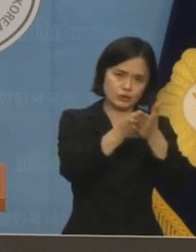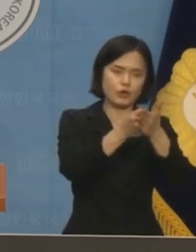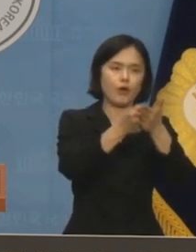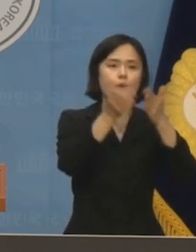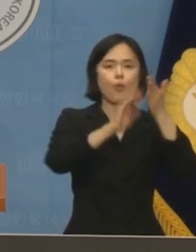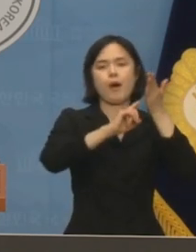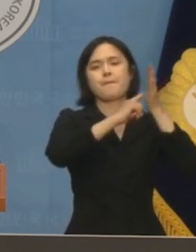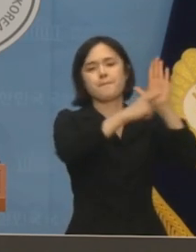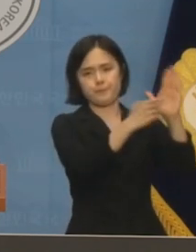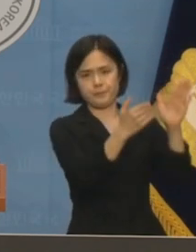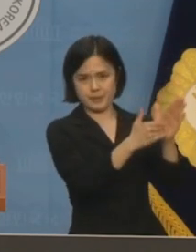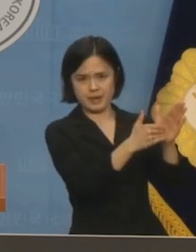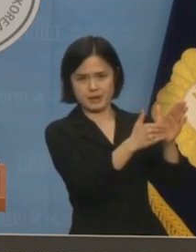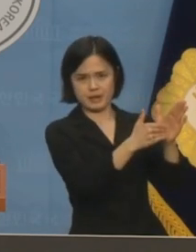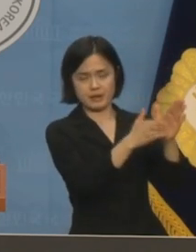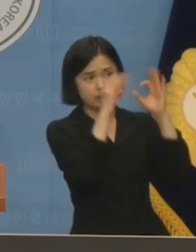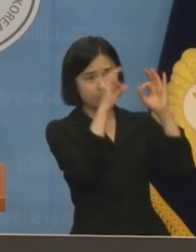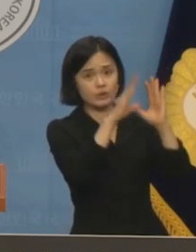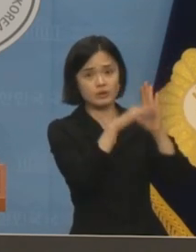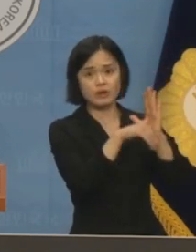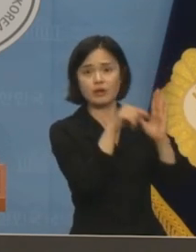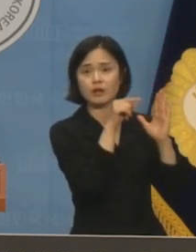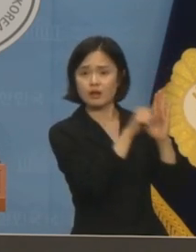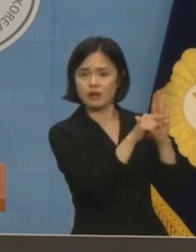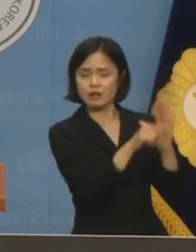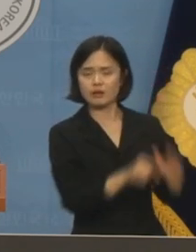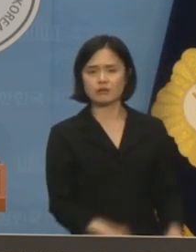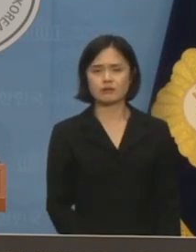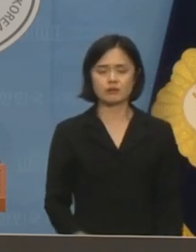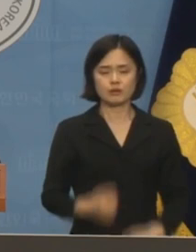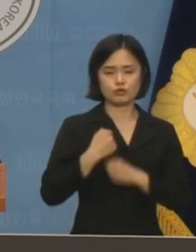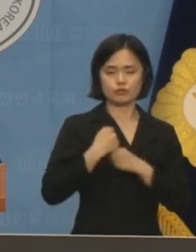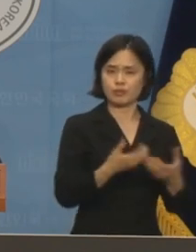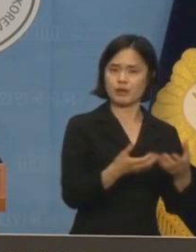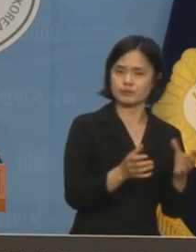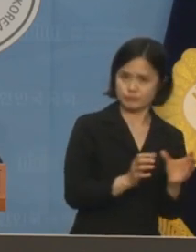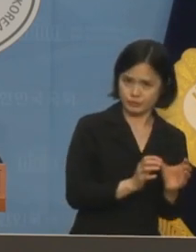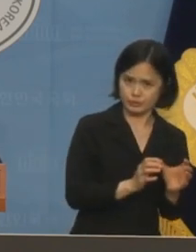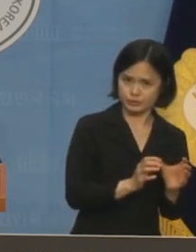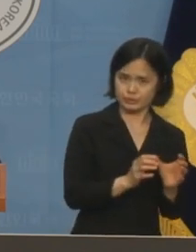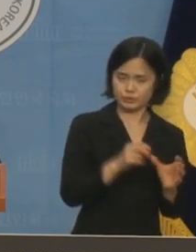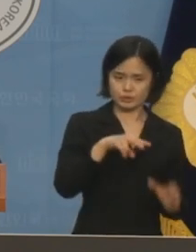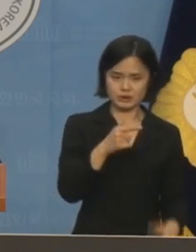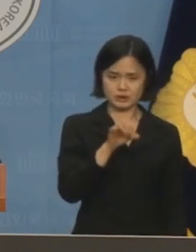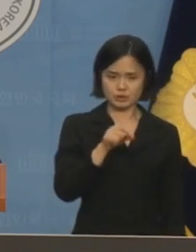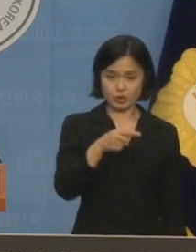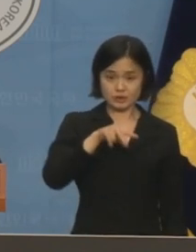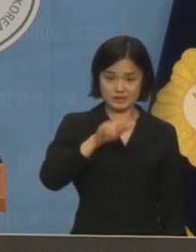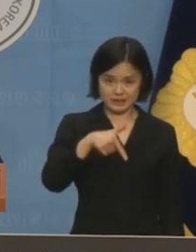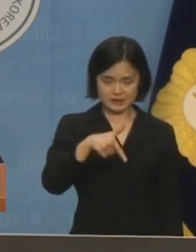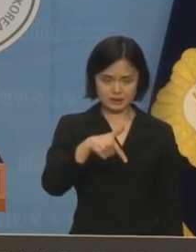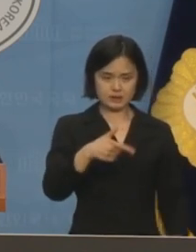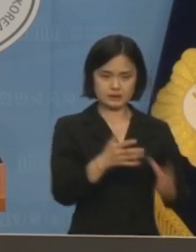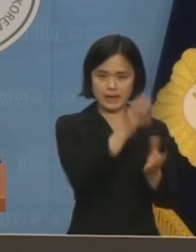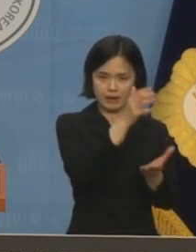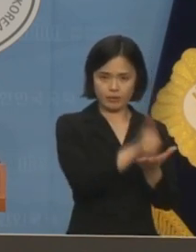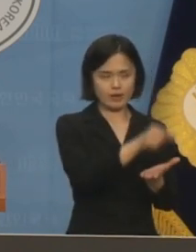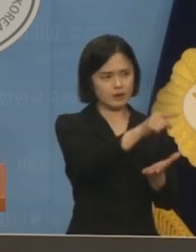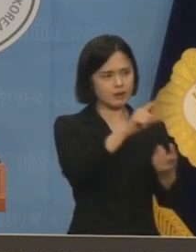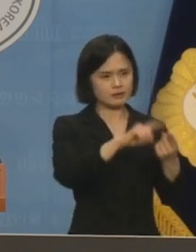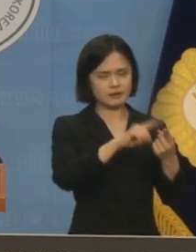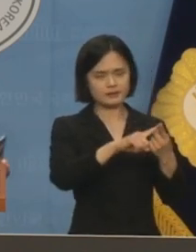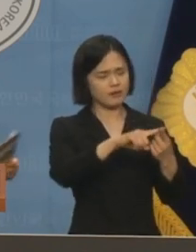관련 중차대한 사건에 대해 무사 안일조회로 일관하고 있는 국방부와 신원식 장관을 강력히 규탄하며 엄중